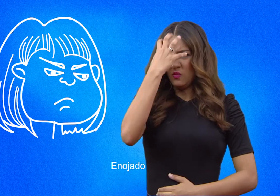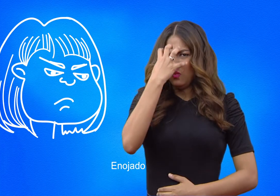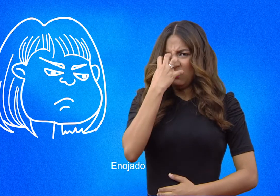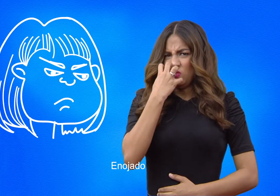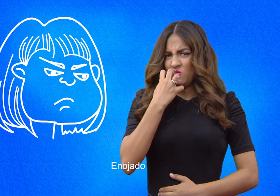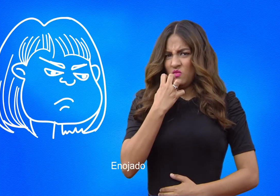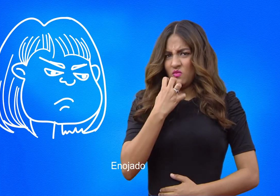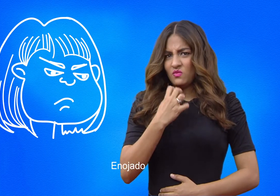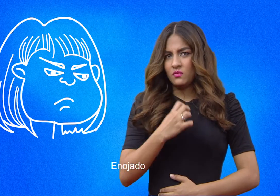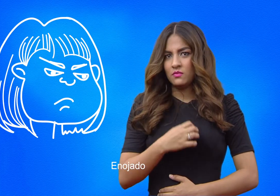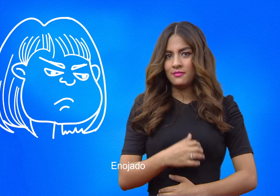Enojado.